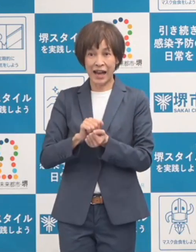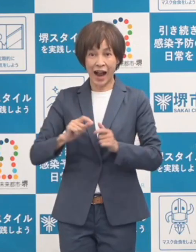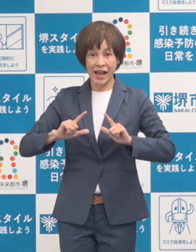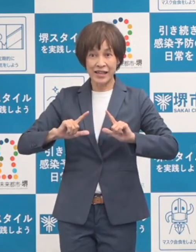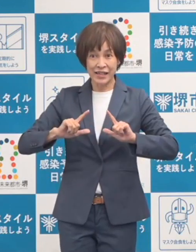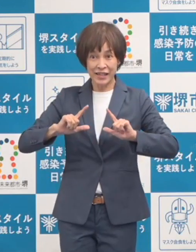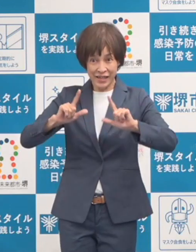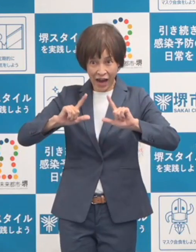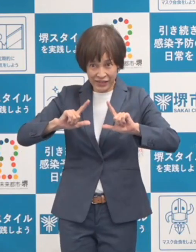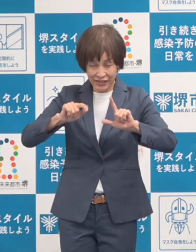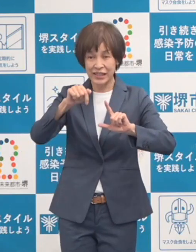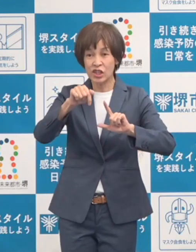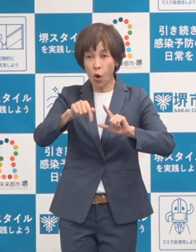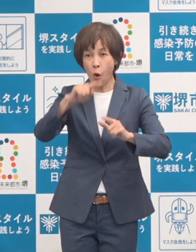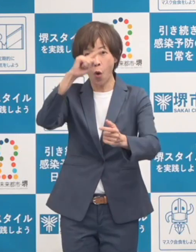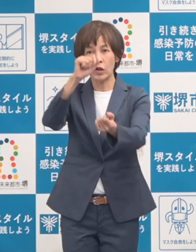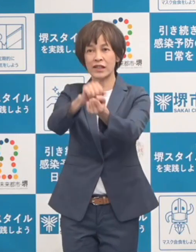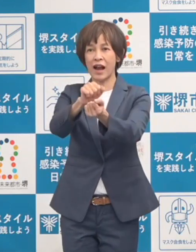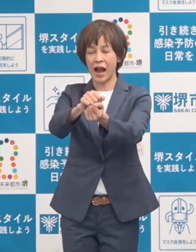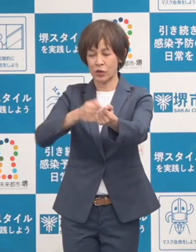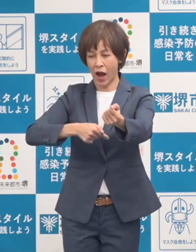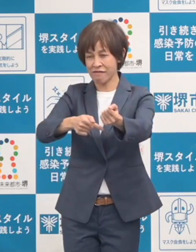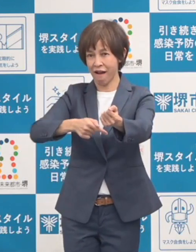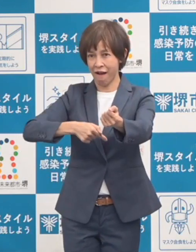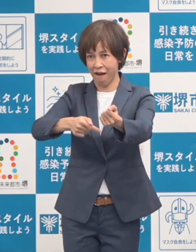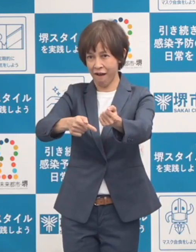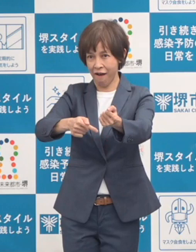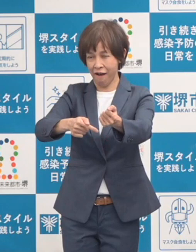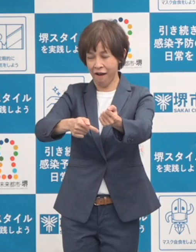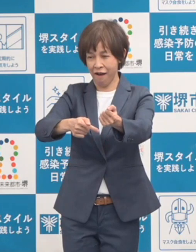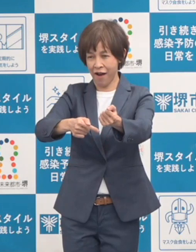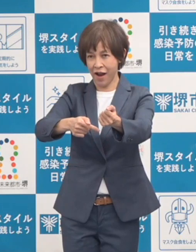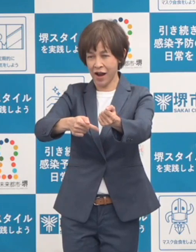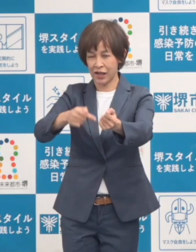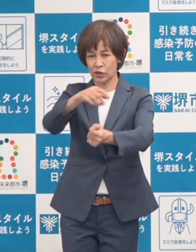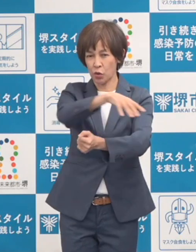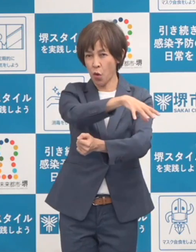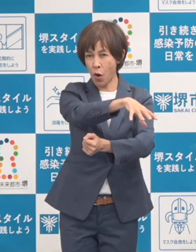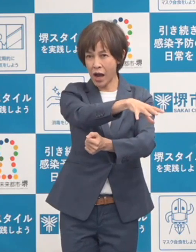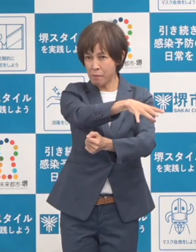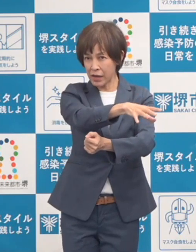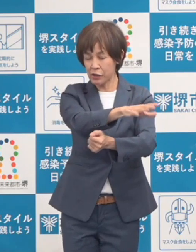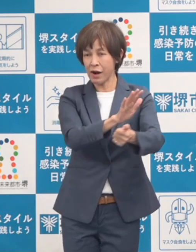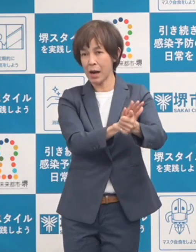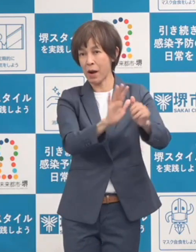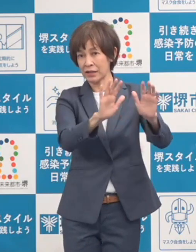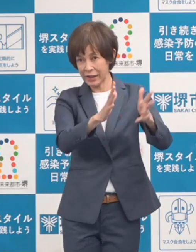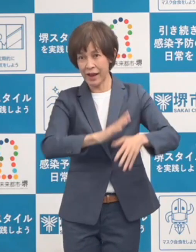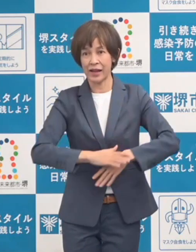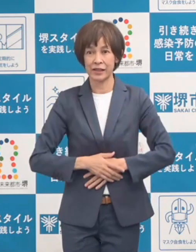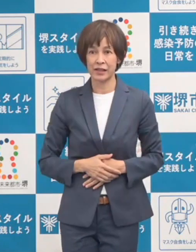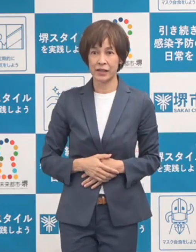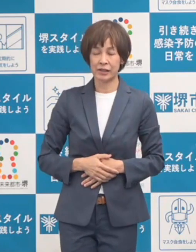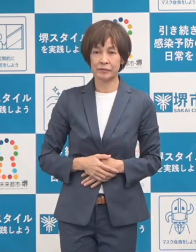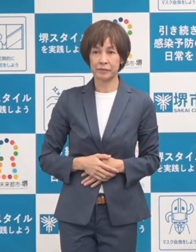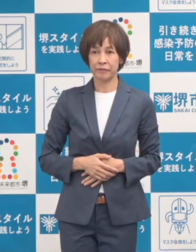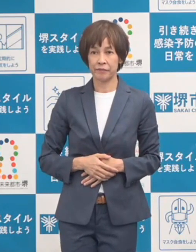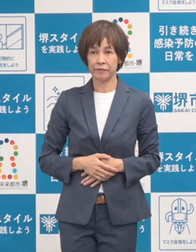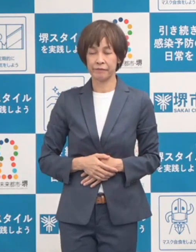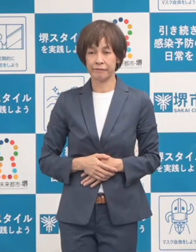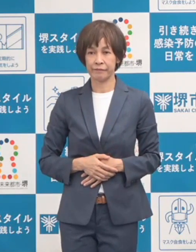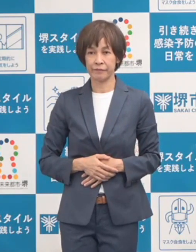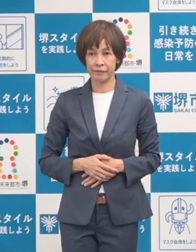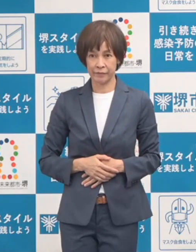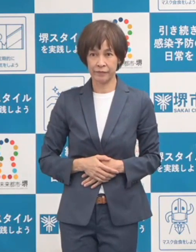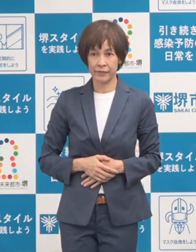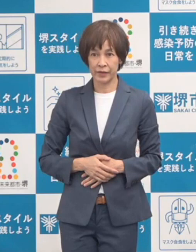での通勤に関してはあまりカバーをしてらっしゃらないと。で、多くの方があそこに使うとどうしても堺駅の